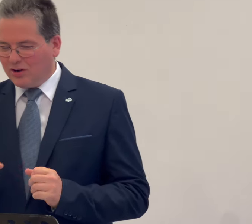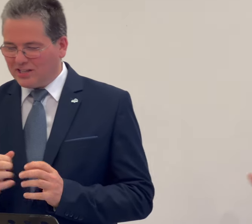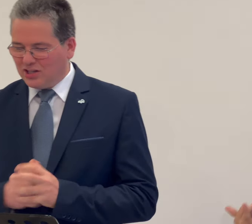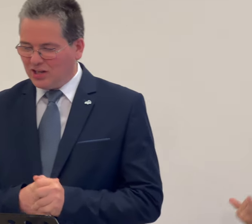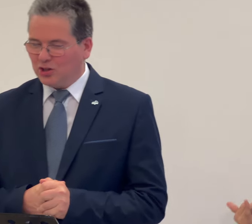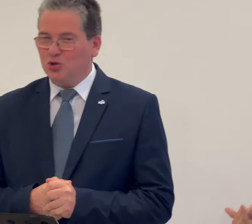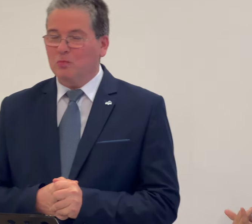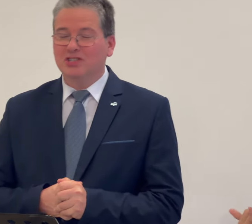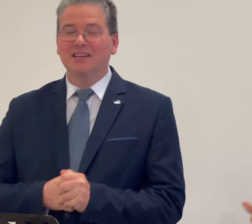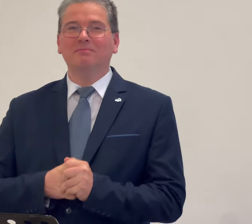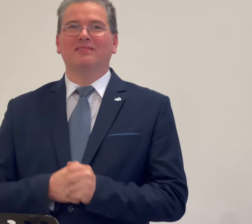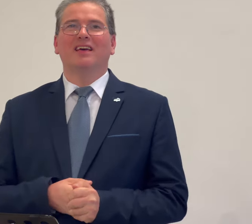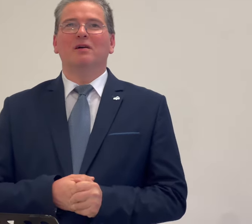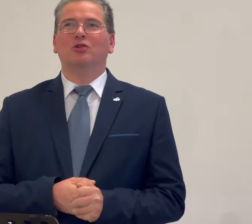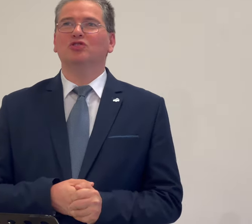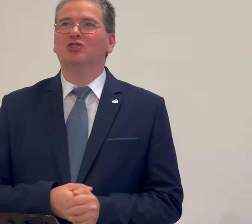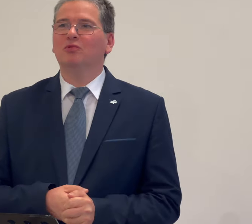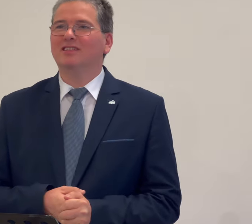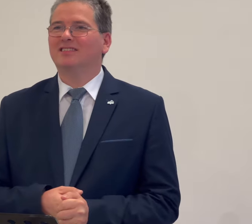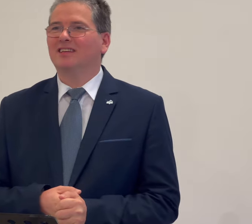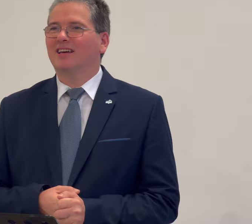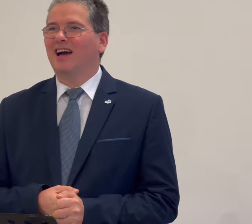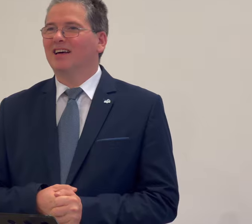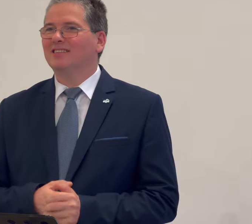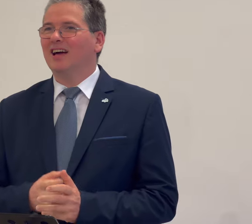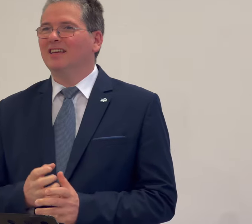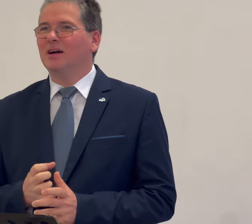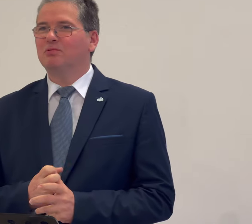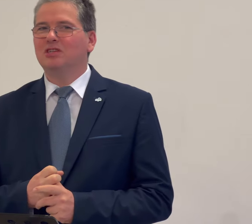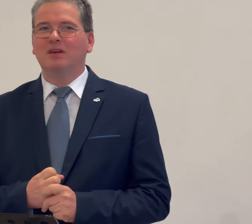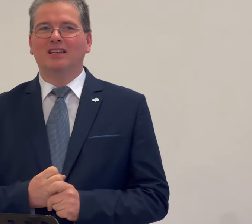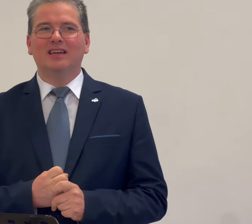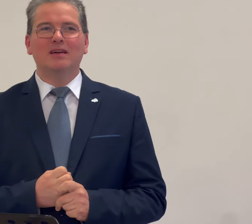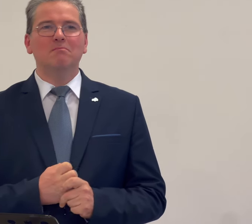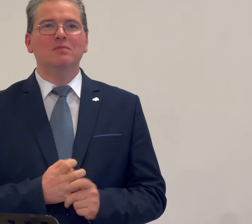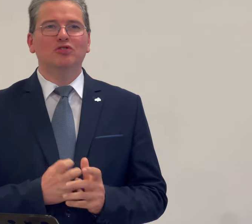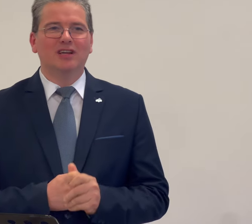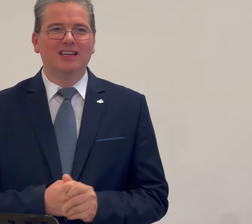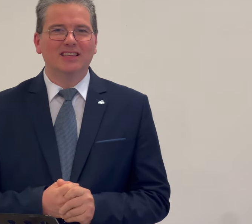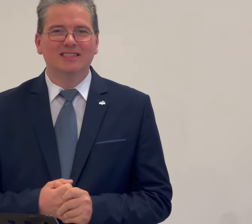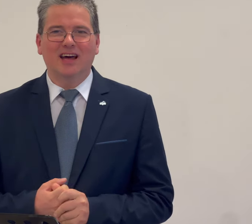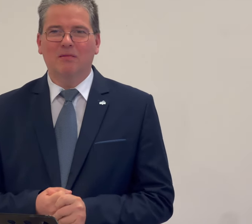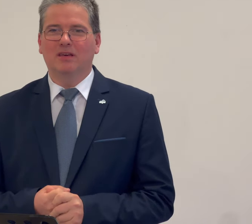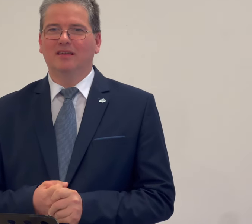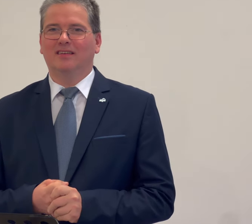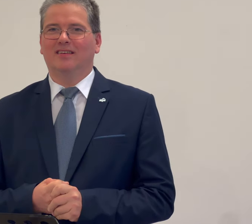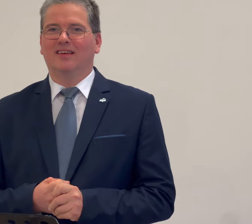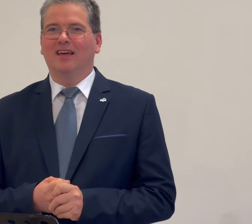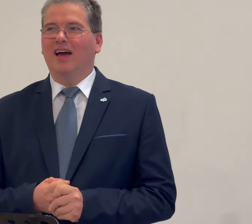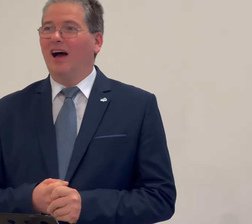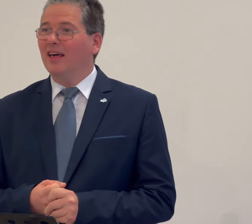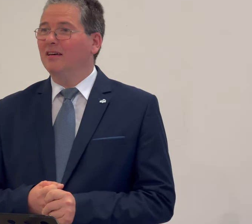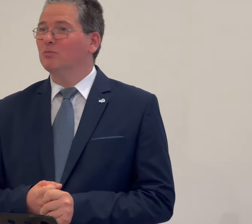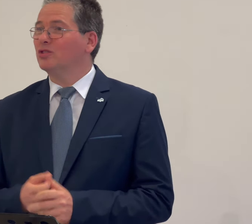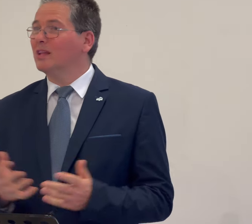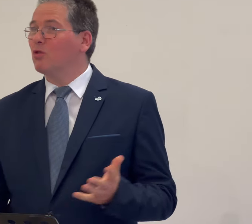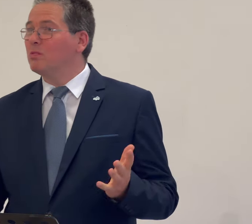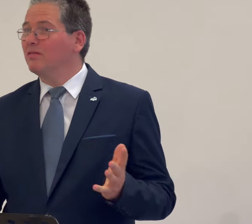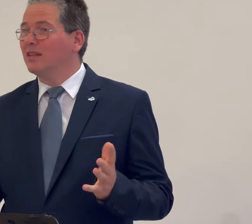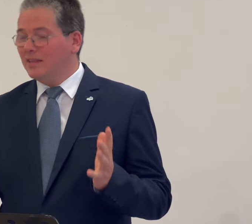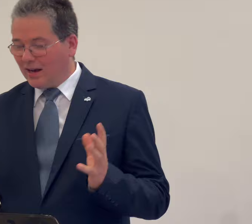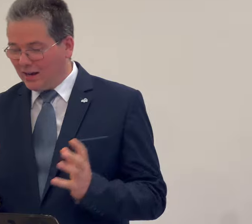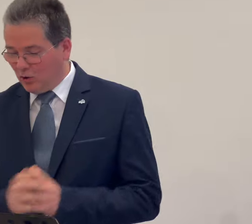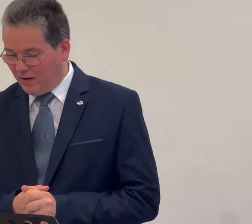pokud jste ho neslyšeli, je to dobře, protože to bude sice kázání na příběh, který je mimořádně známý, ale možná